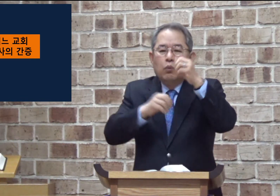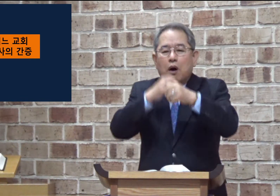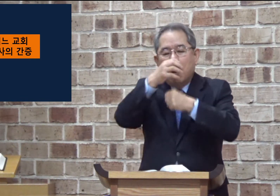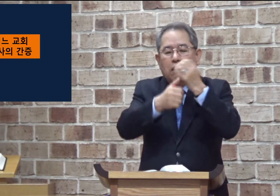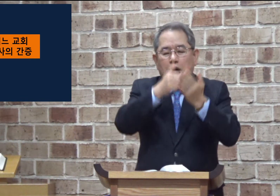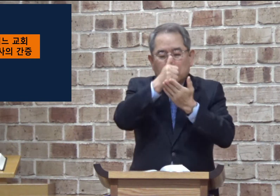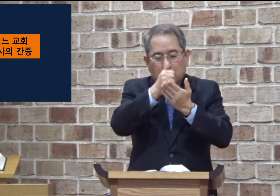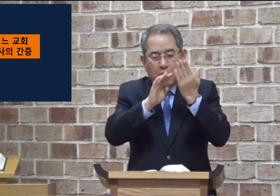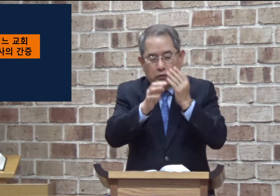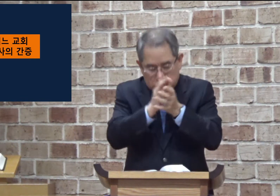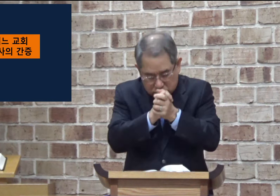그러나